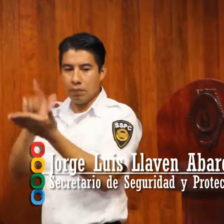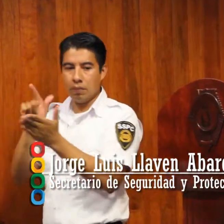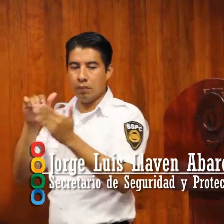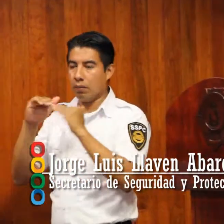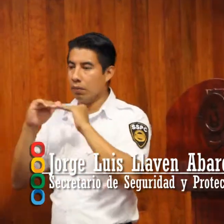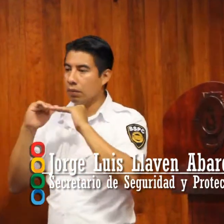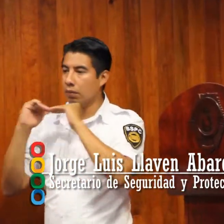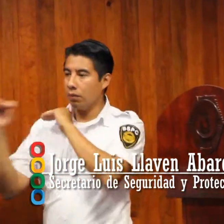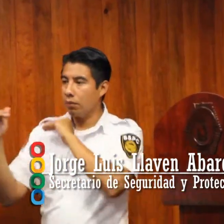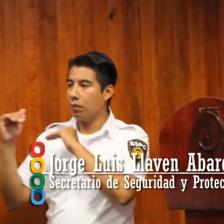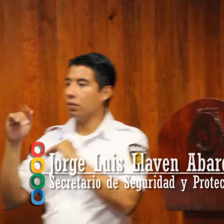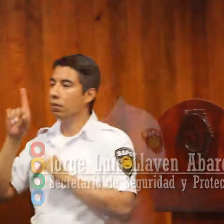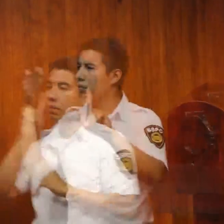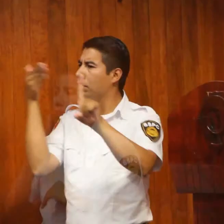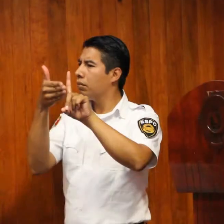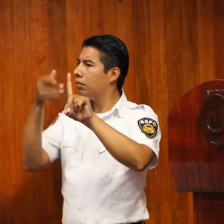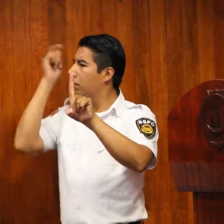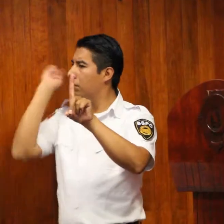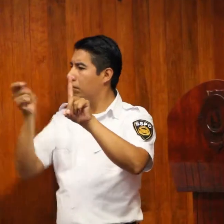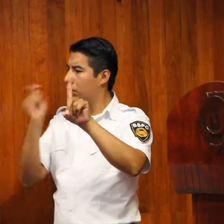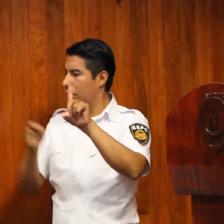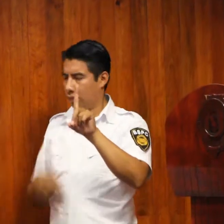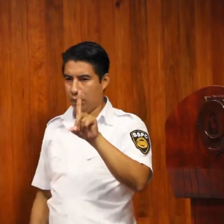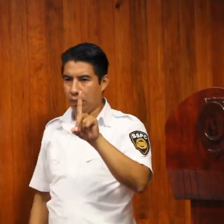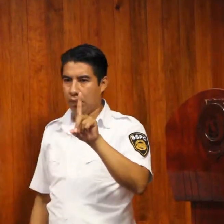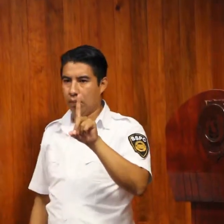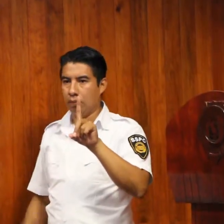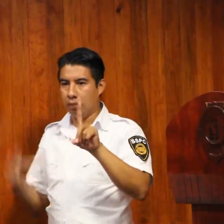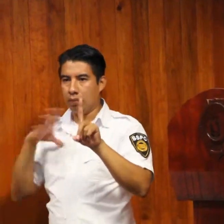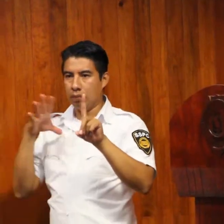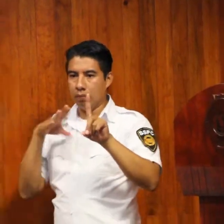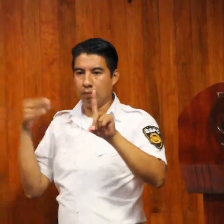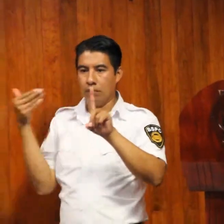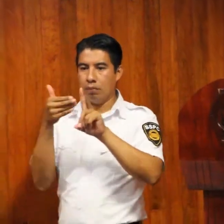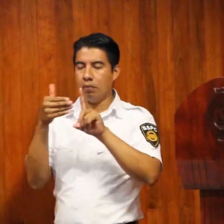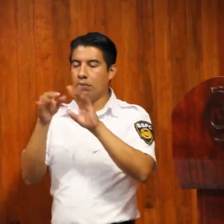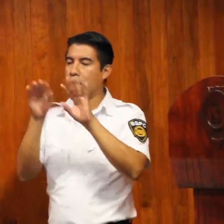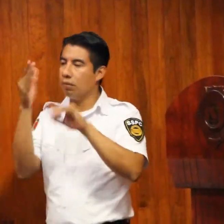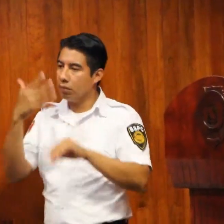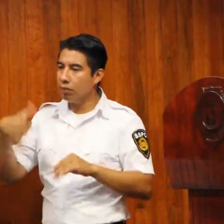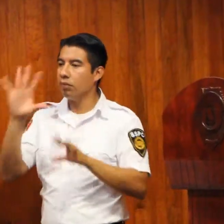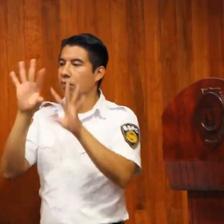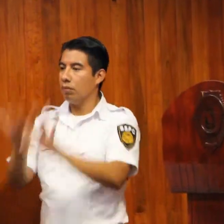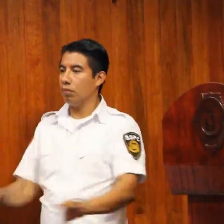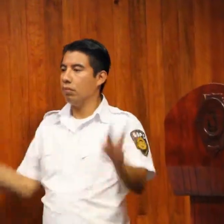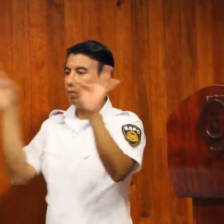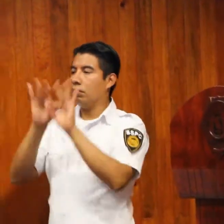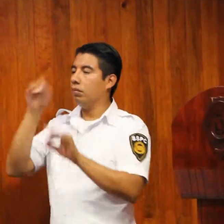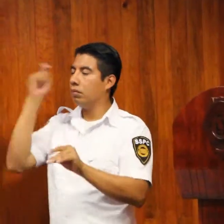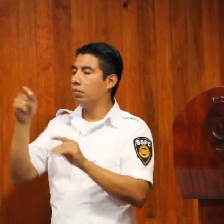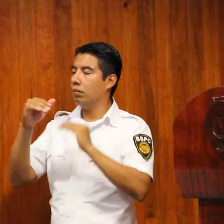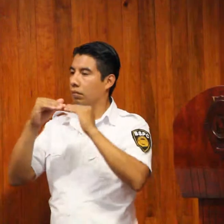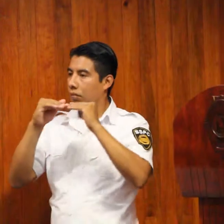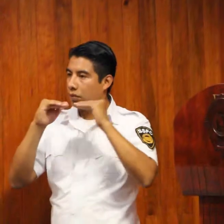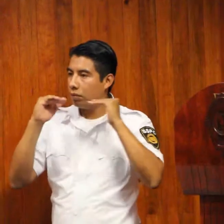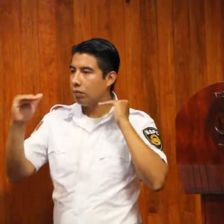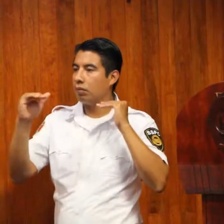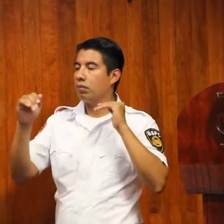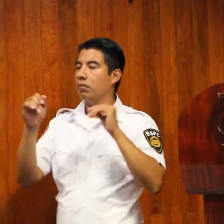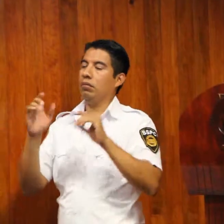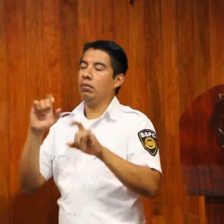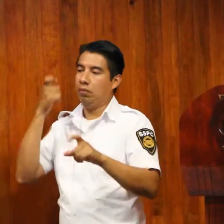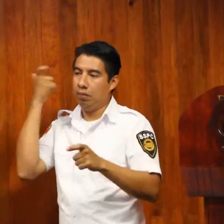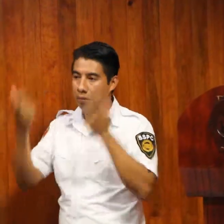Igualdad entre Mujeres y Hombres. Precisamente de estas leyes buscan garantizar la igualdad en la vida